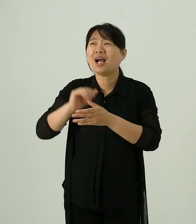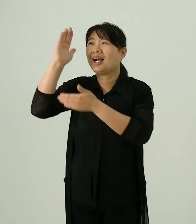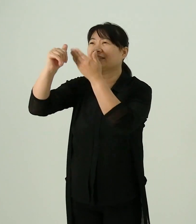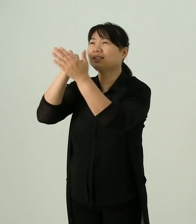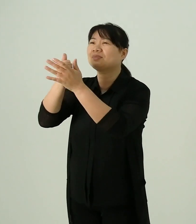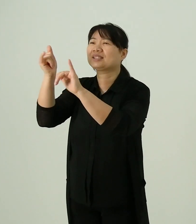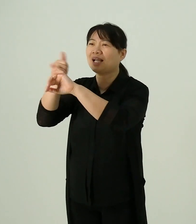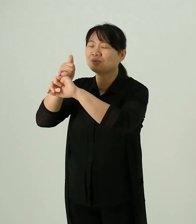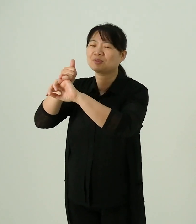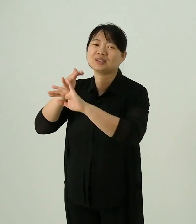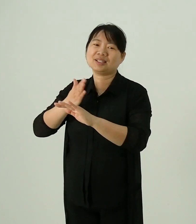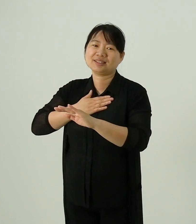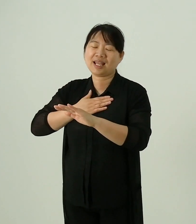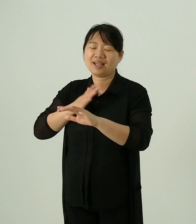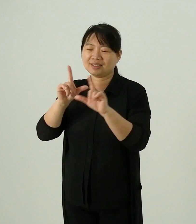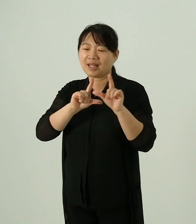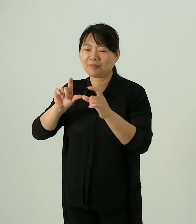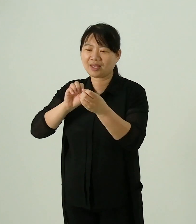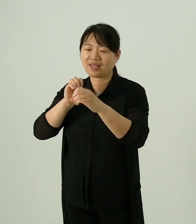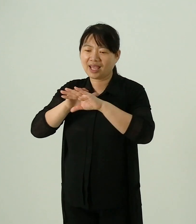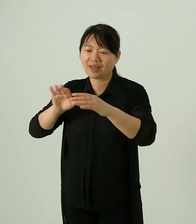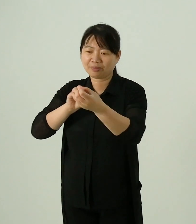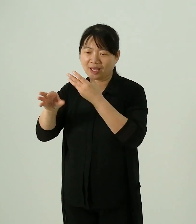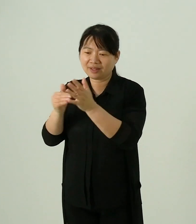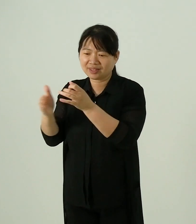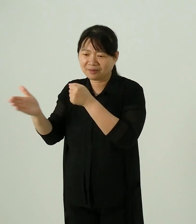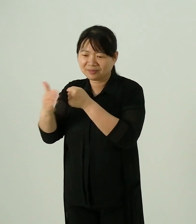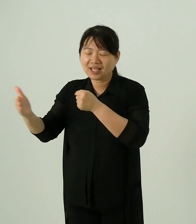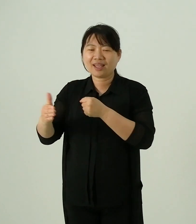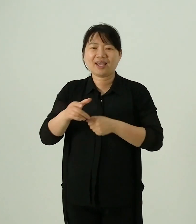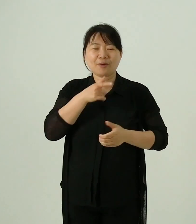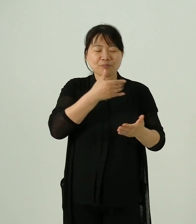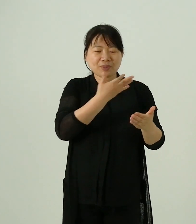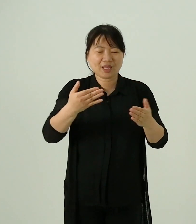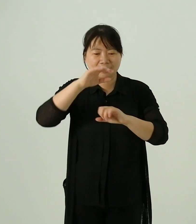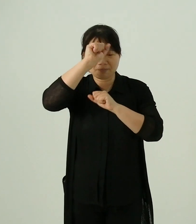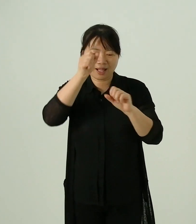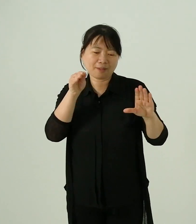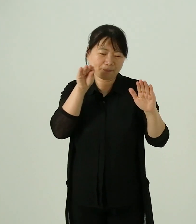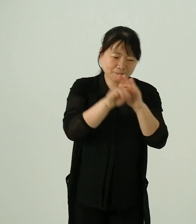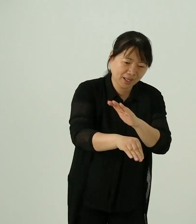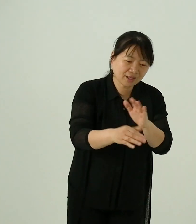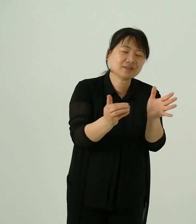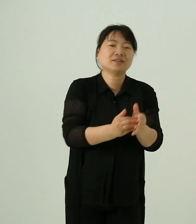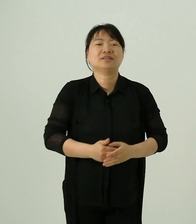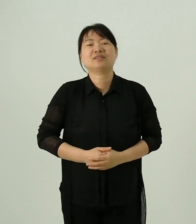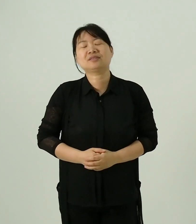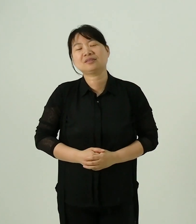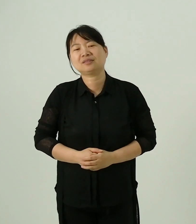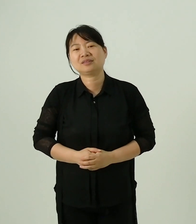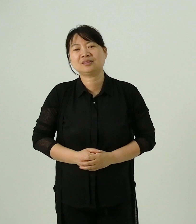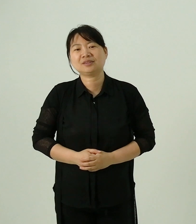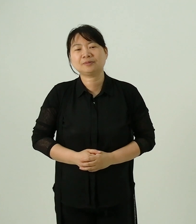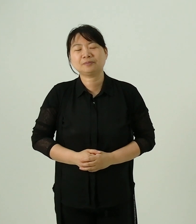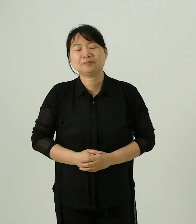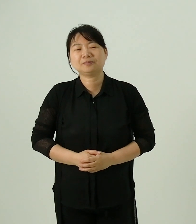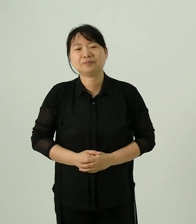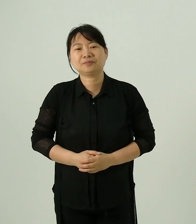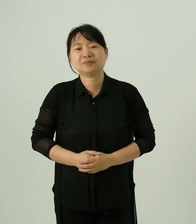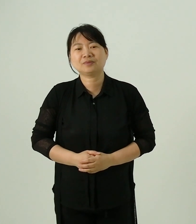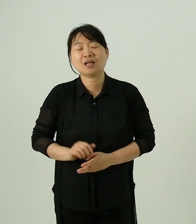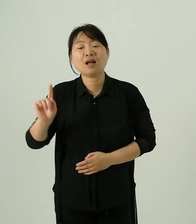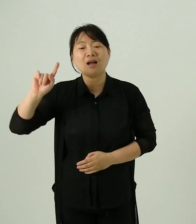하나님의 약속이 현실이 되어서 발을 디뎠어요. 그러자 어떤 일이 벌어졌나요? 다음 절 다